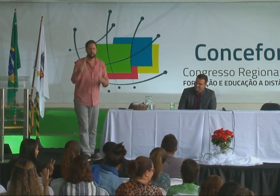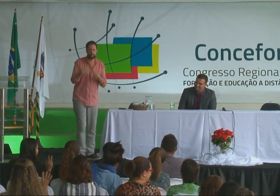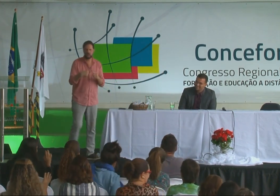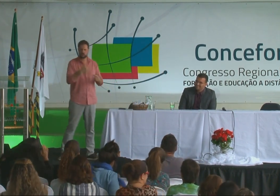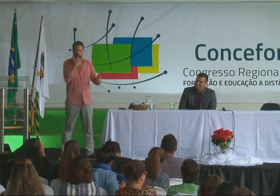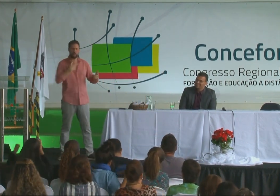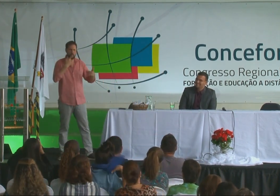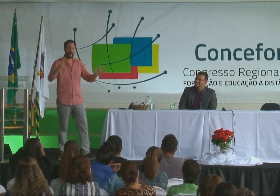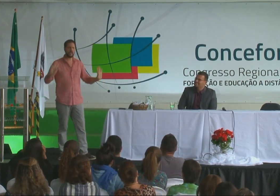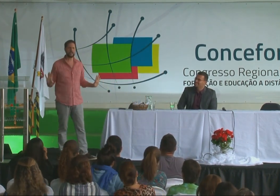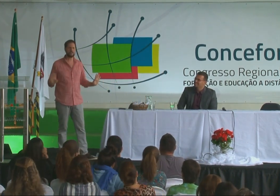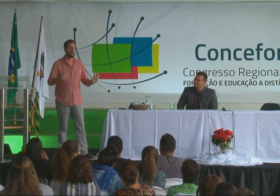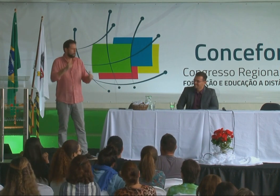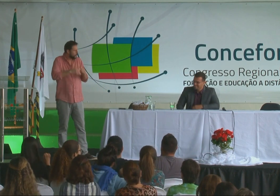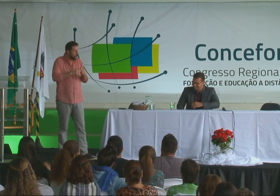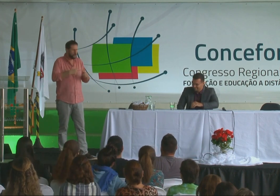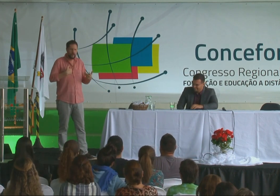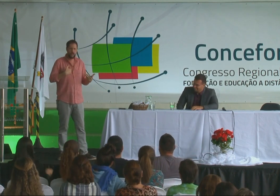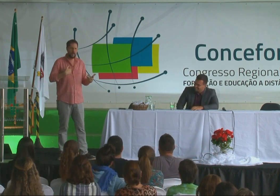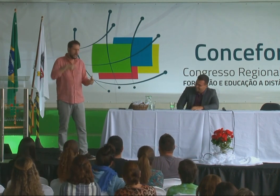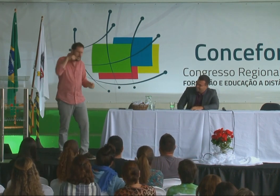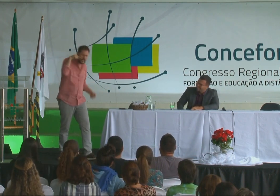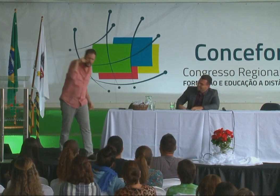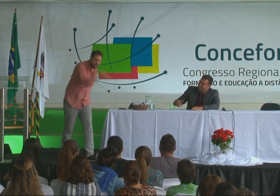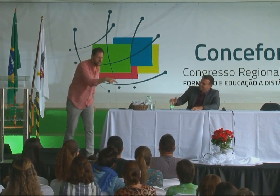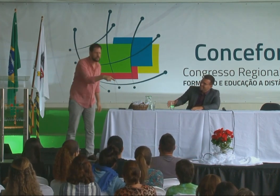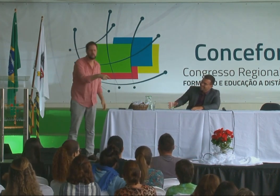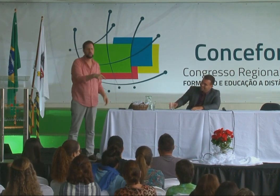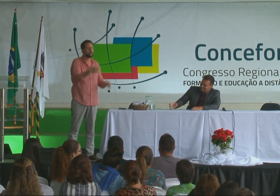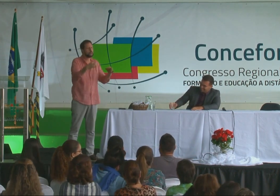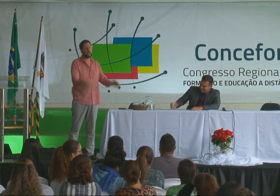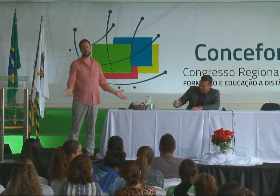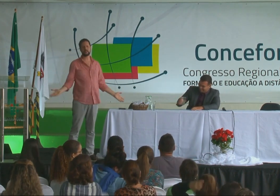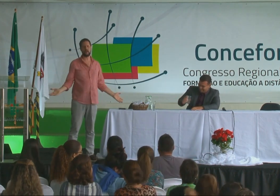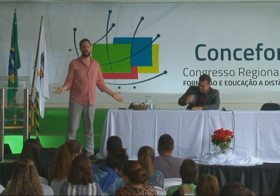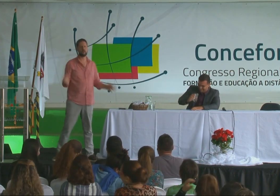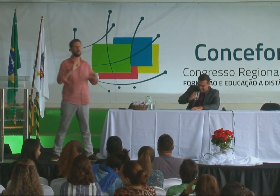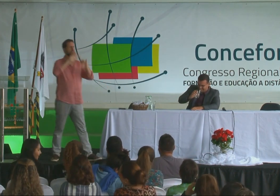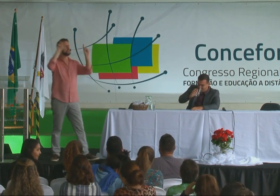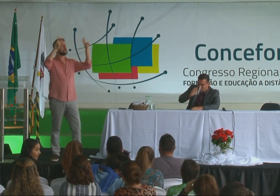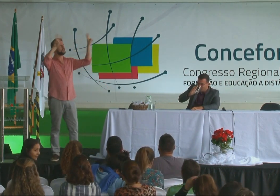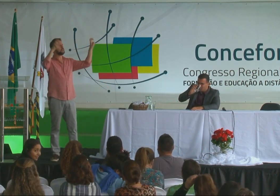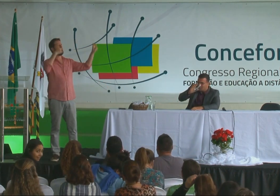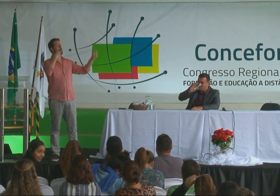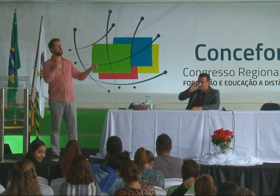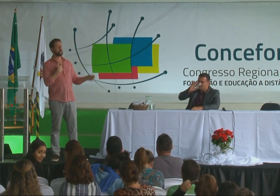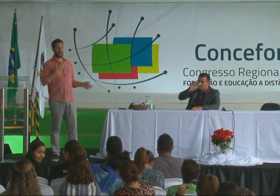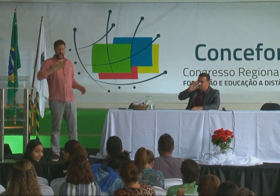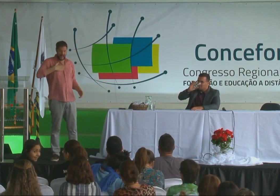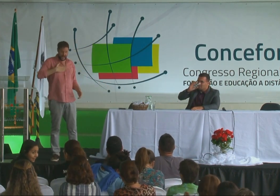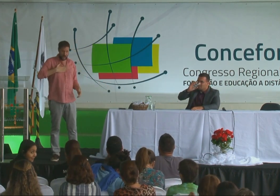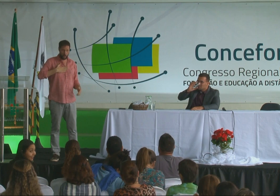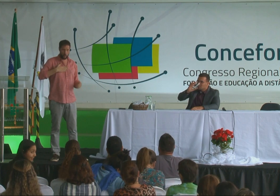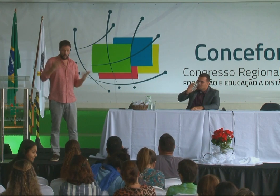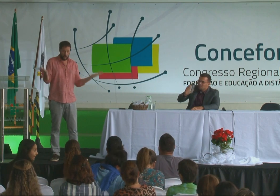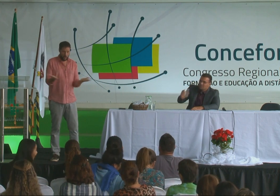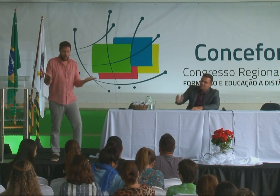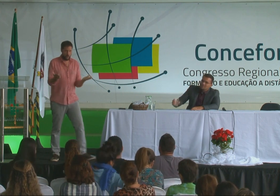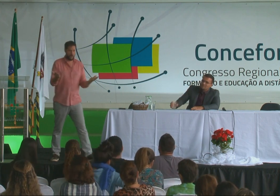Então, por quê? Desculpa a gente falar, tá? Desculpa, mas isso, gente. Não está certo. Não está certo. Então, dizer, para mim. E aí? Eu